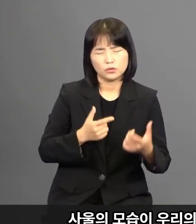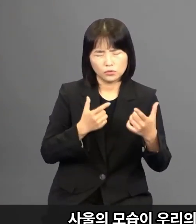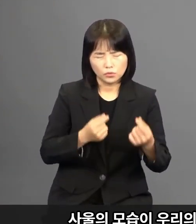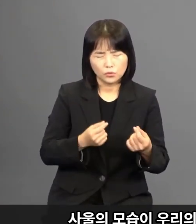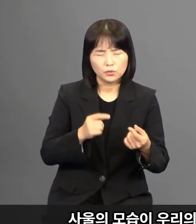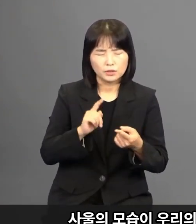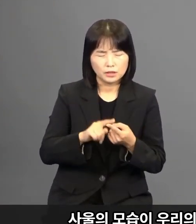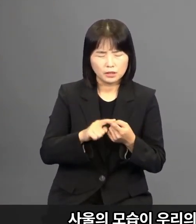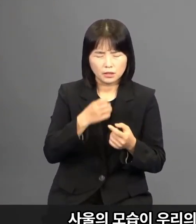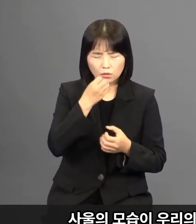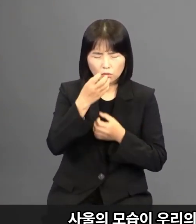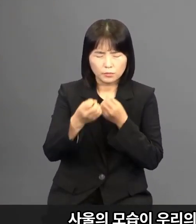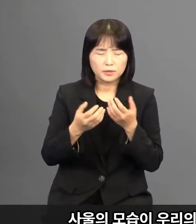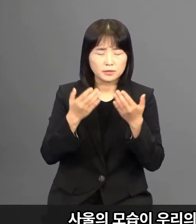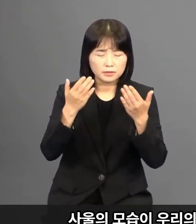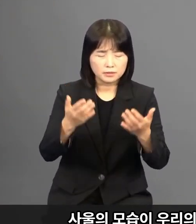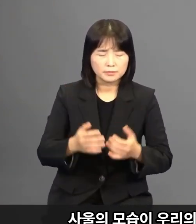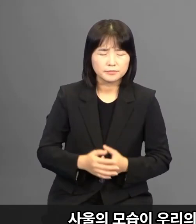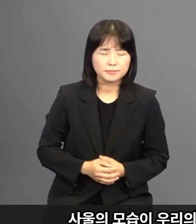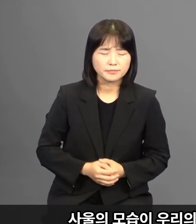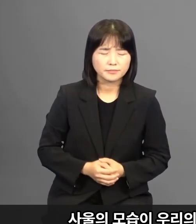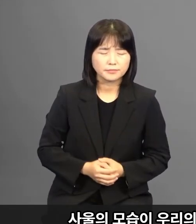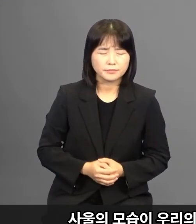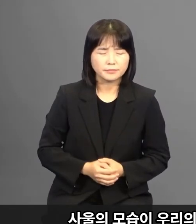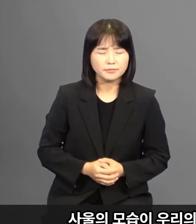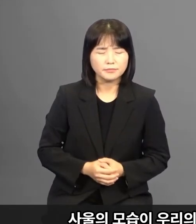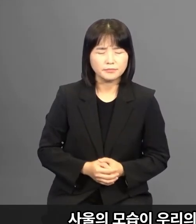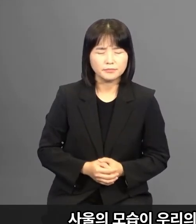시간 고백합니다.